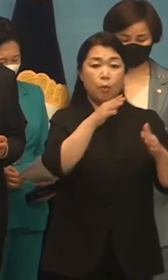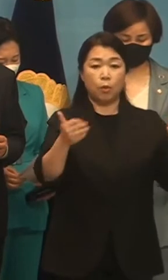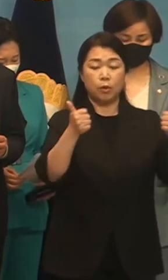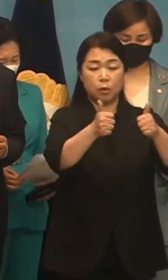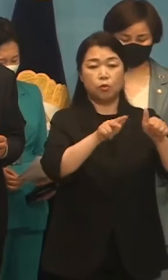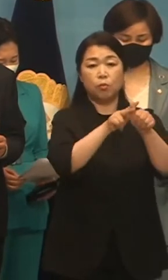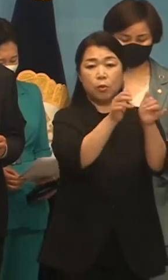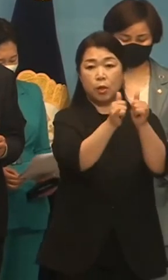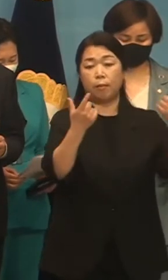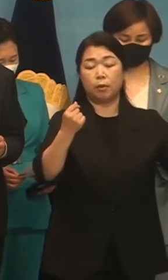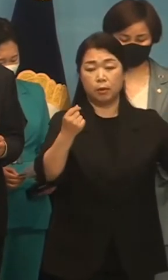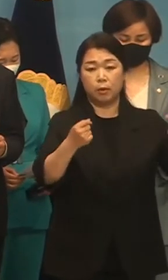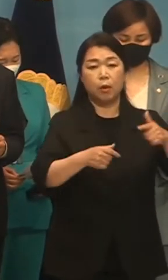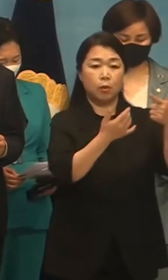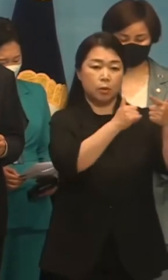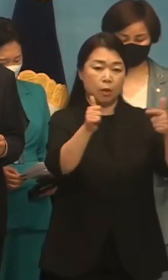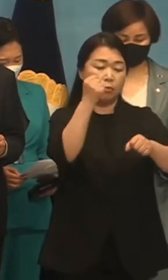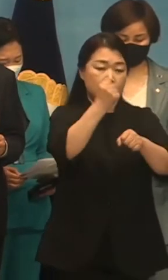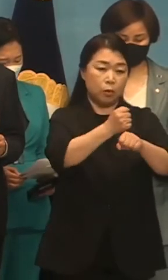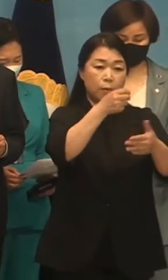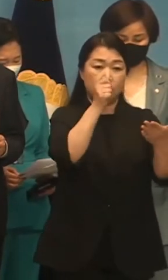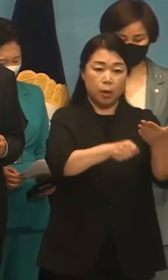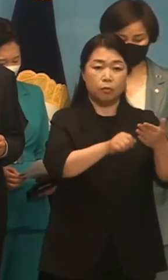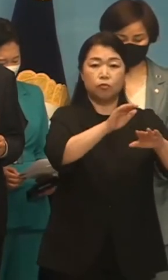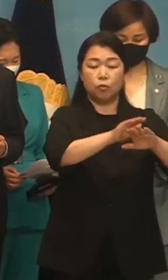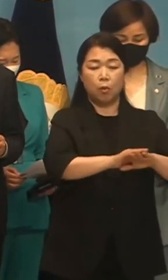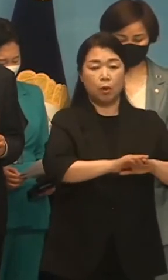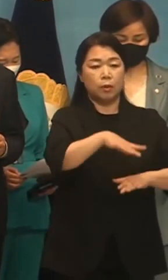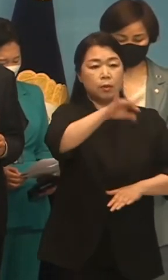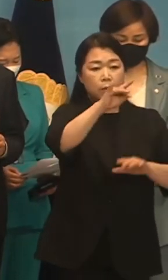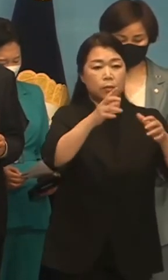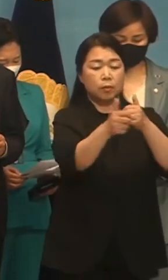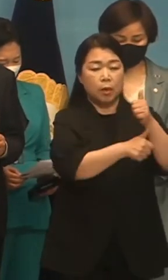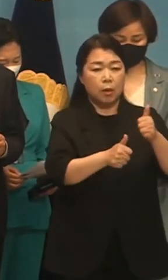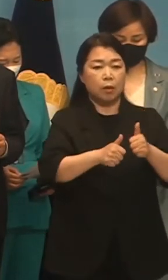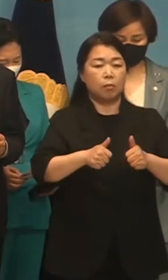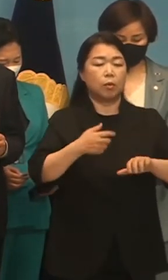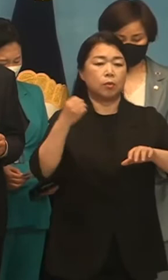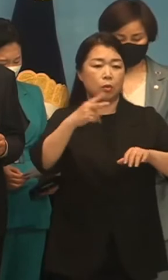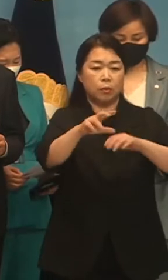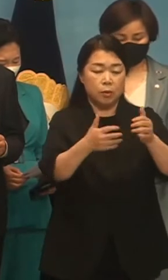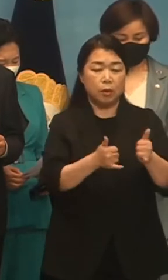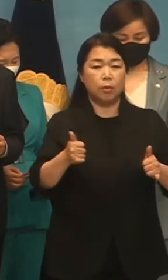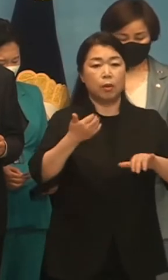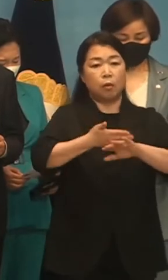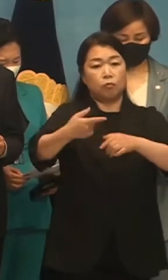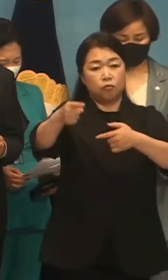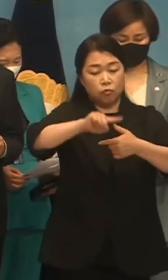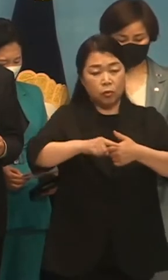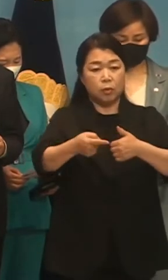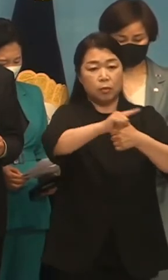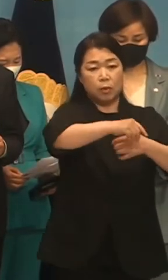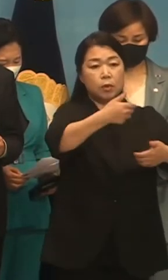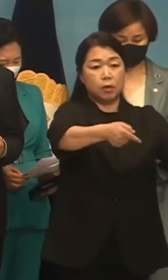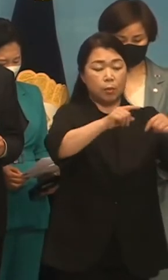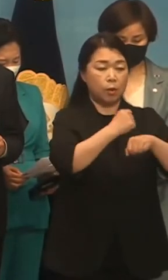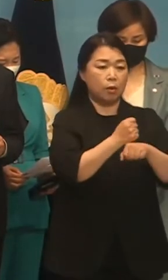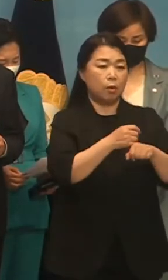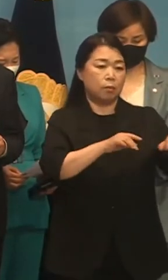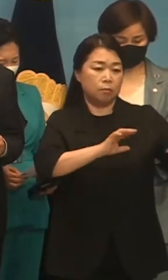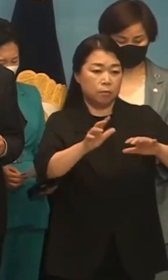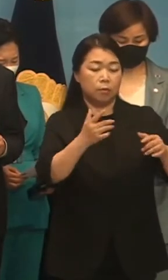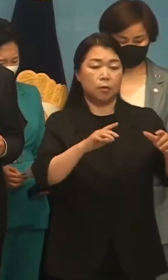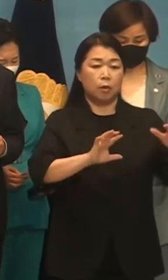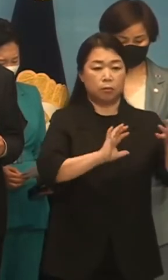진출 후보자 역시 6명으로 규정해 초선도, 재선도, 외부인사도 전당대회 참여에 당의 활력을